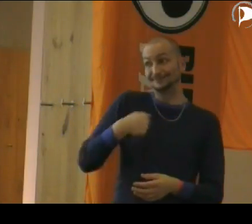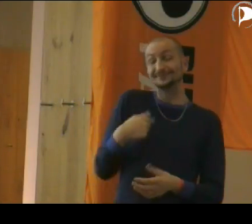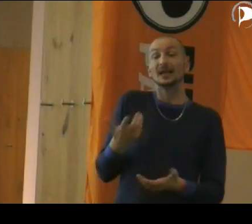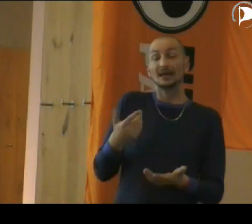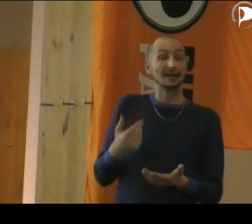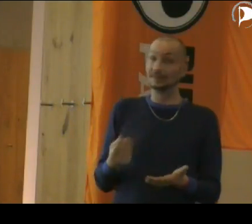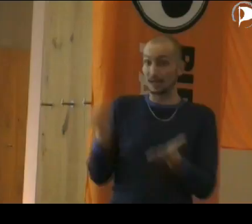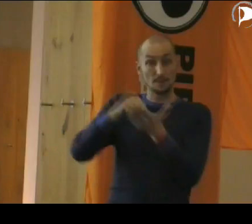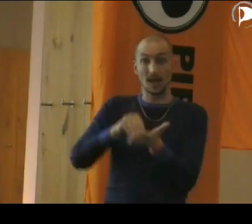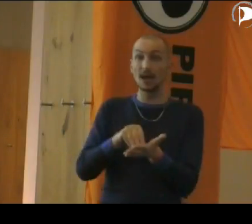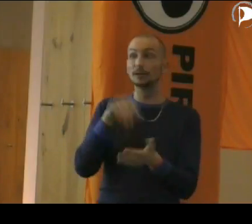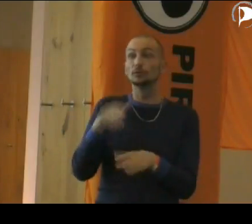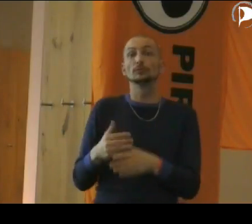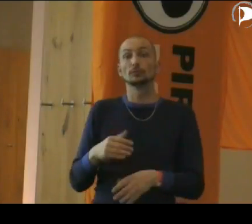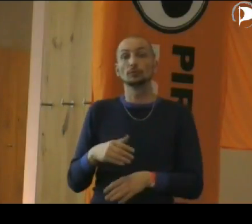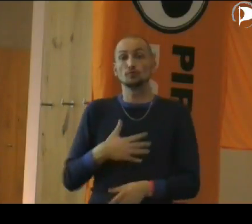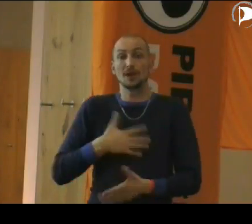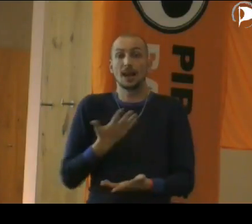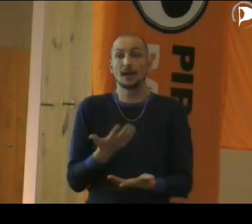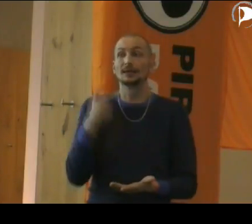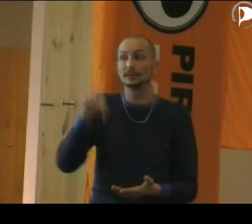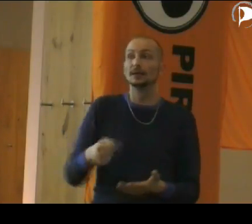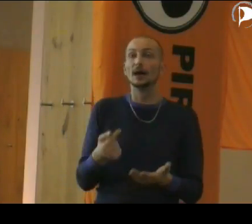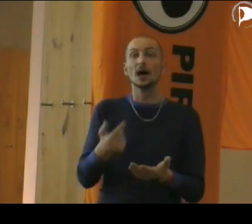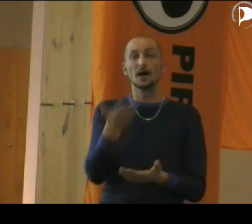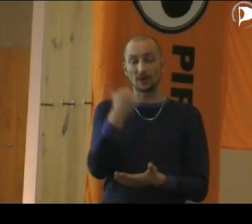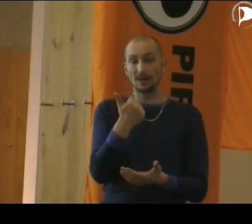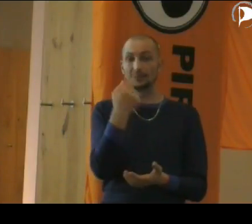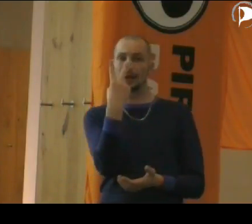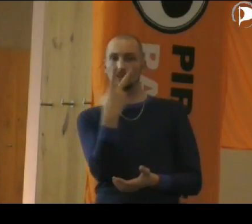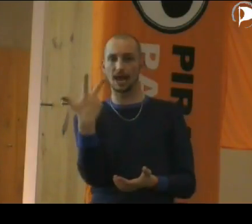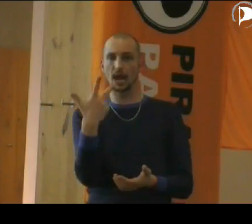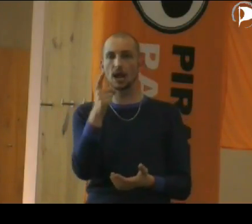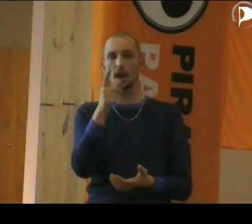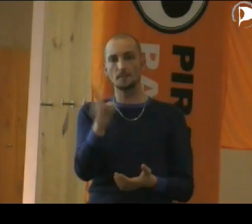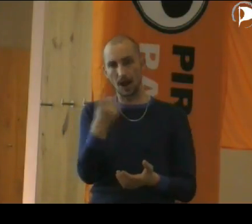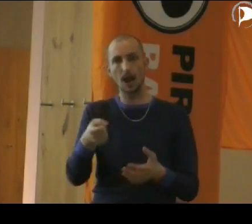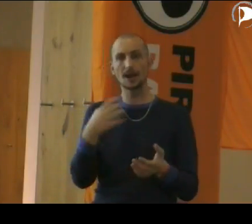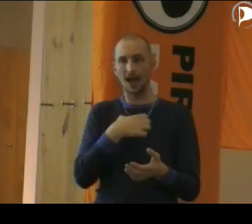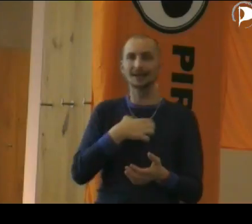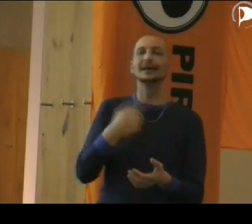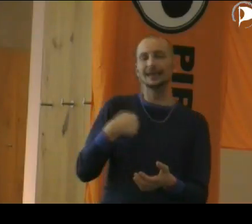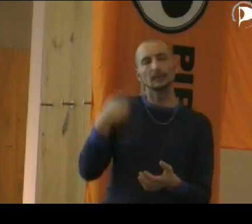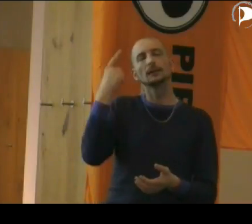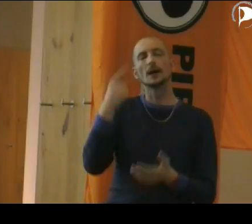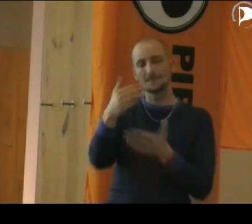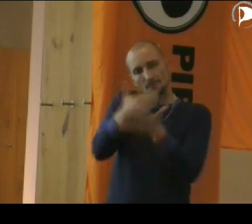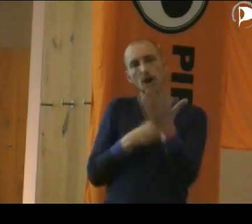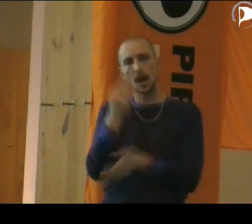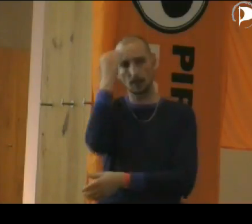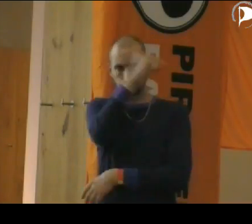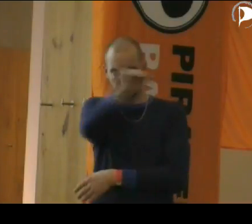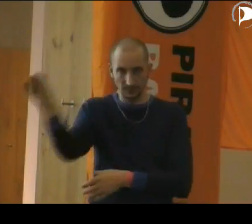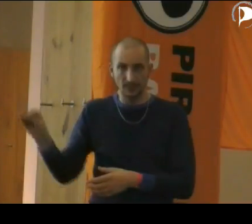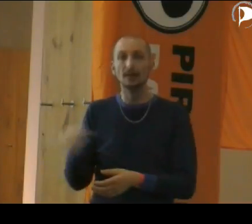werden setzen die bundesgesetze landesparteitags krank passiert ist ich weiß und ich sage kredit haben und ich bin froh dass es